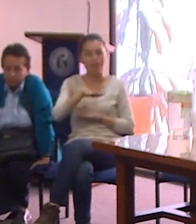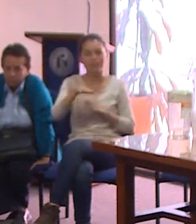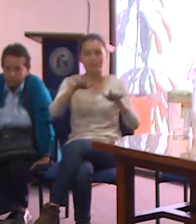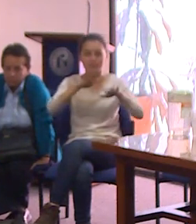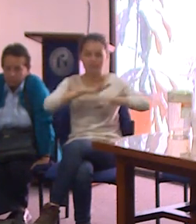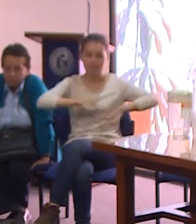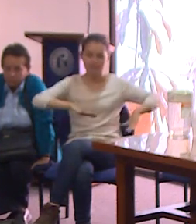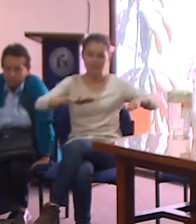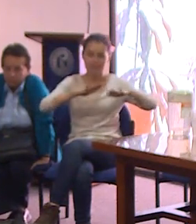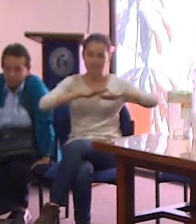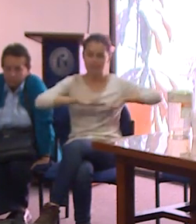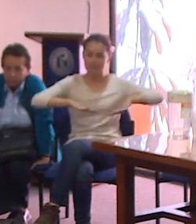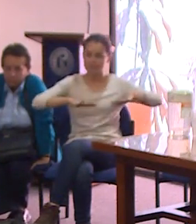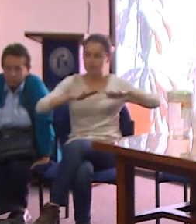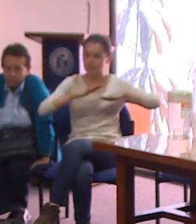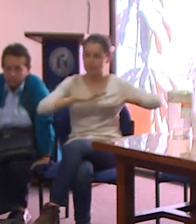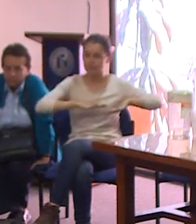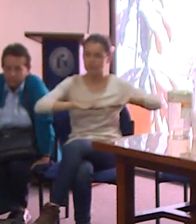uno…